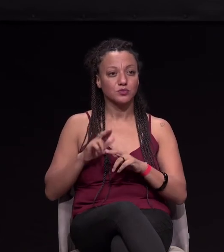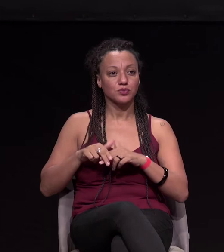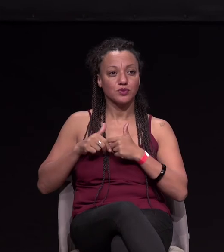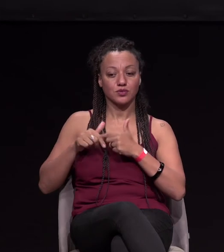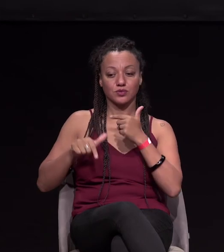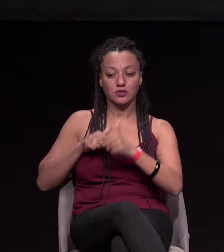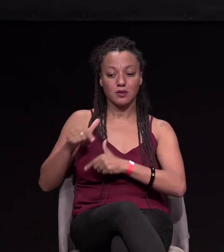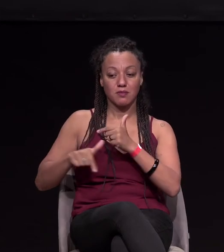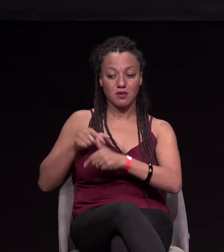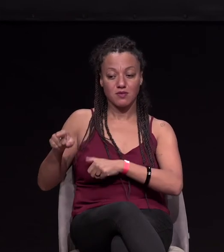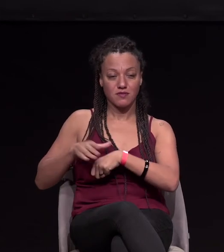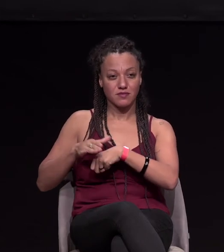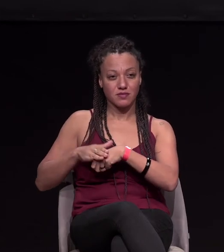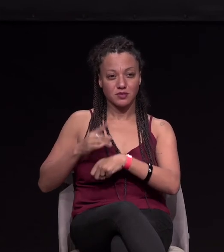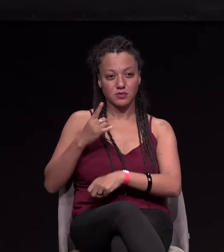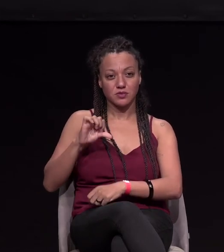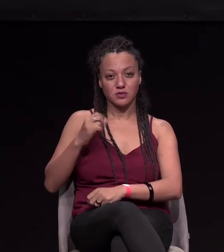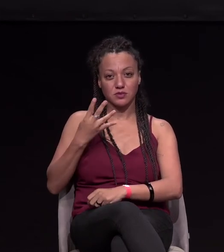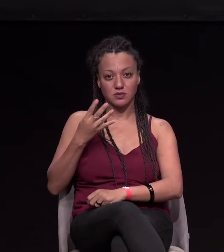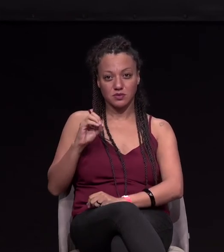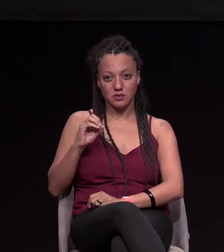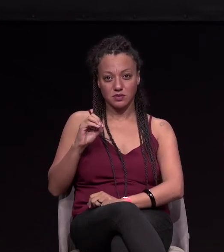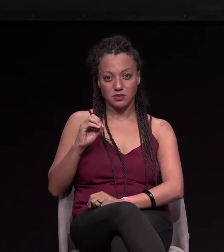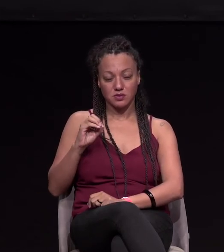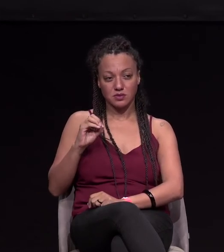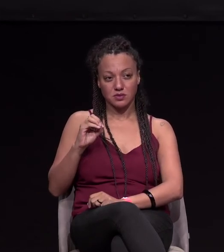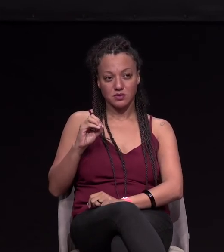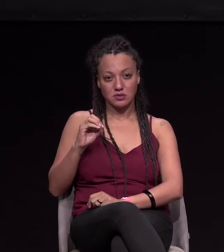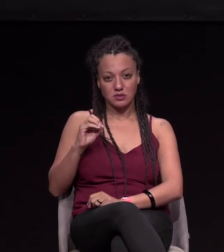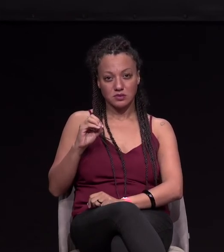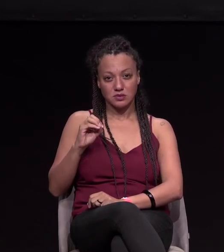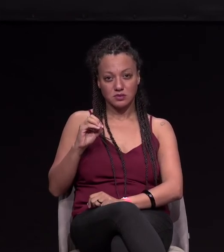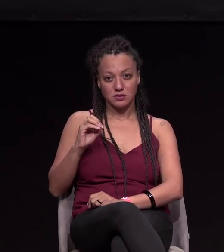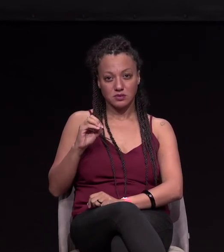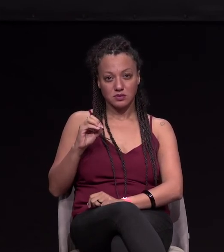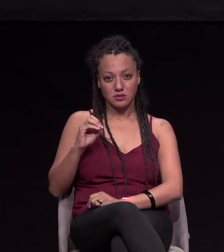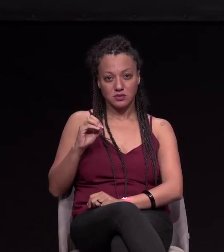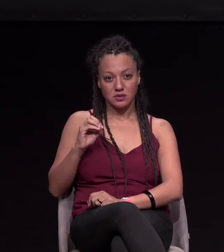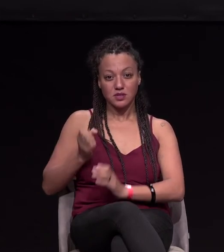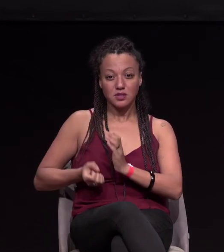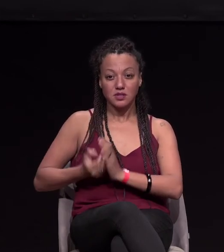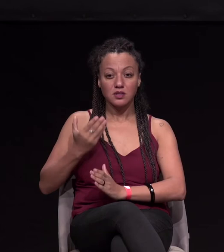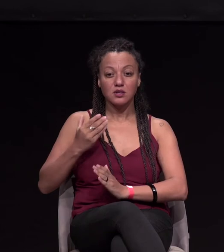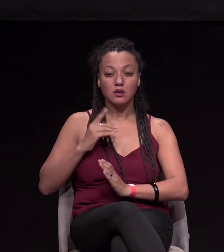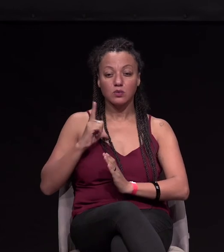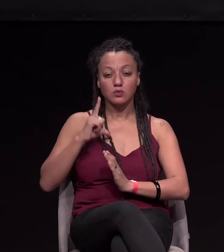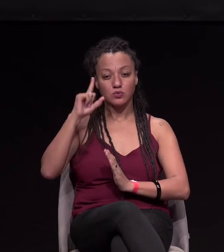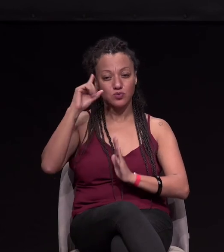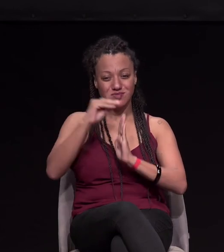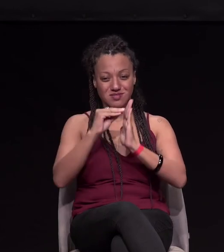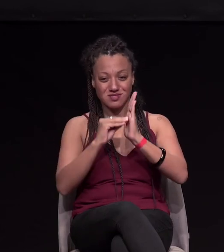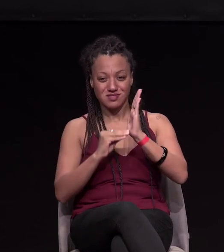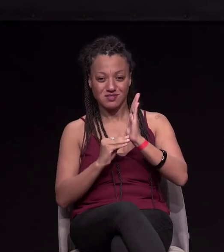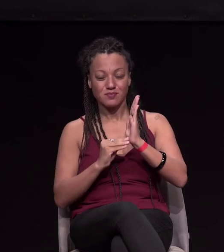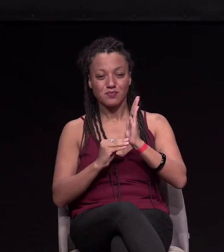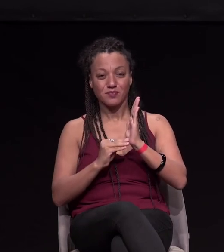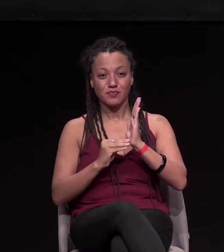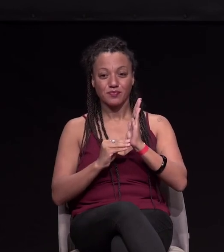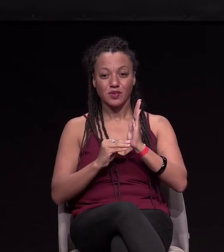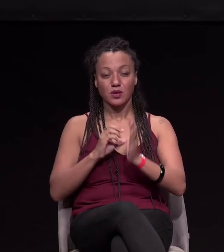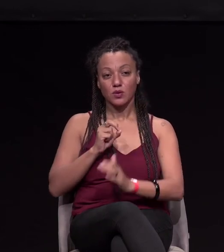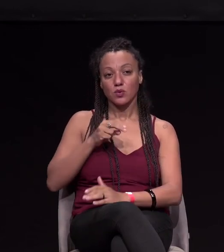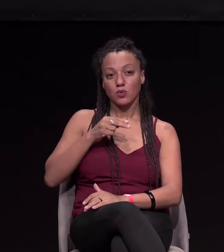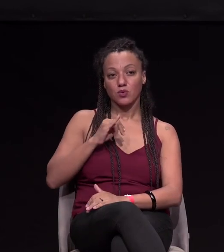na década de 40 de 111 é um calendário para esso né ironiza teixeira falou assim